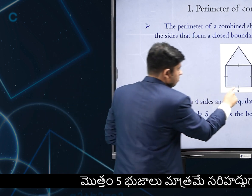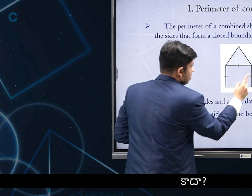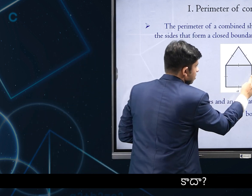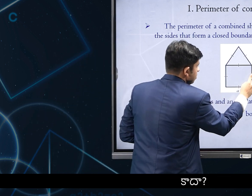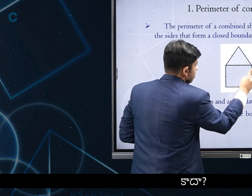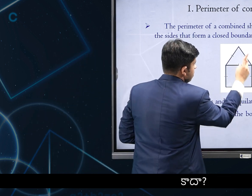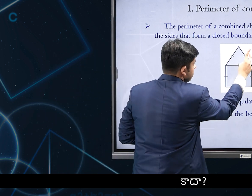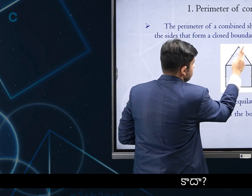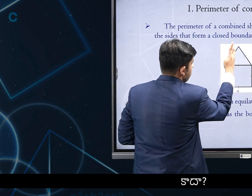కాదా?